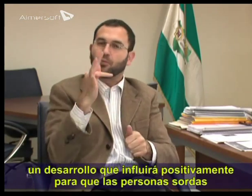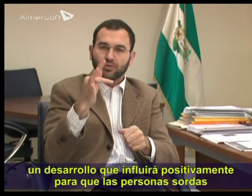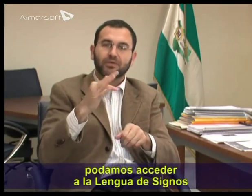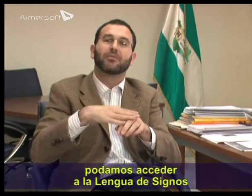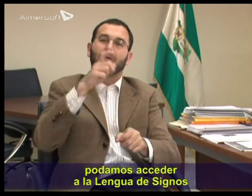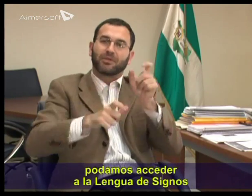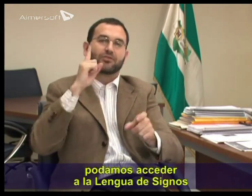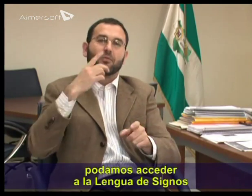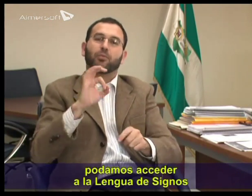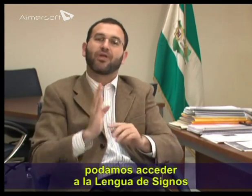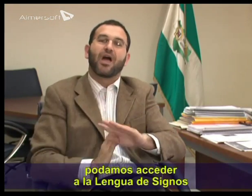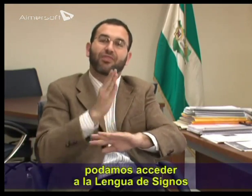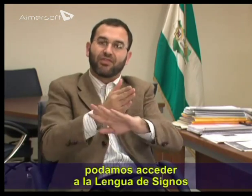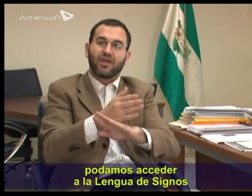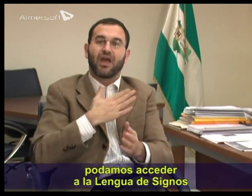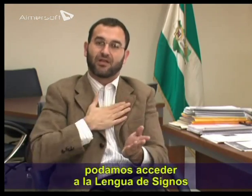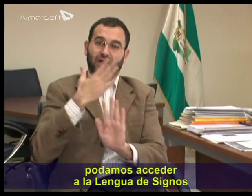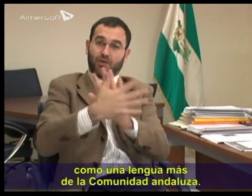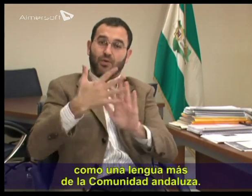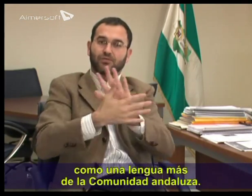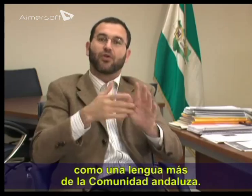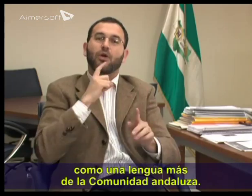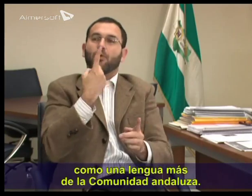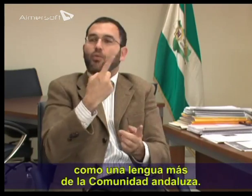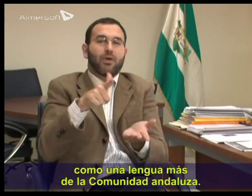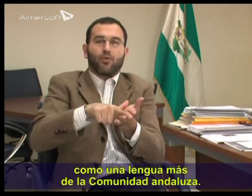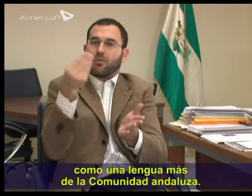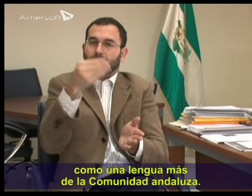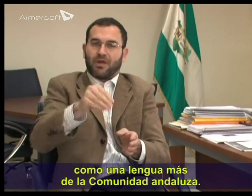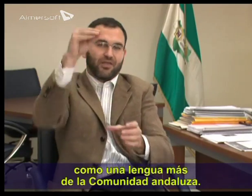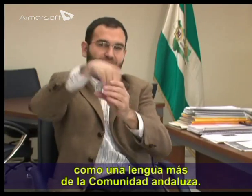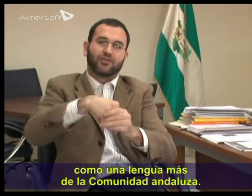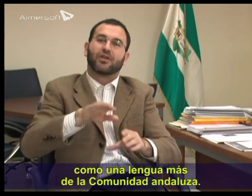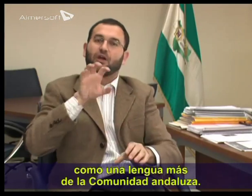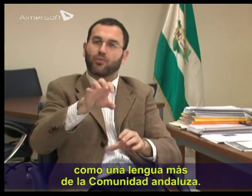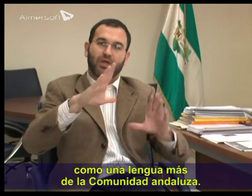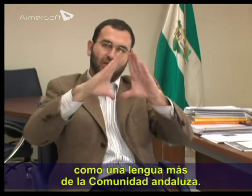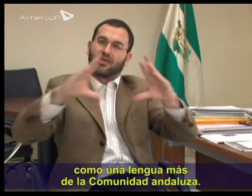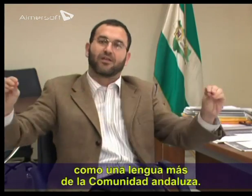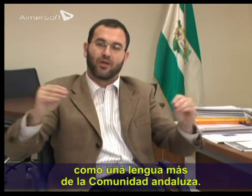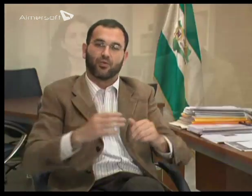personas sordas podamos acceder a la lengua de signos como una lengua más en la comunidad andaluza.